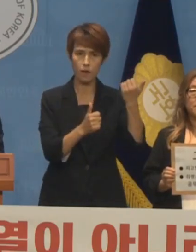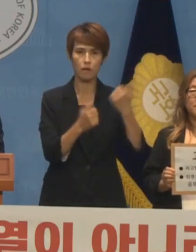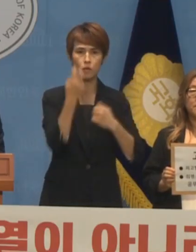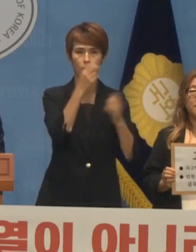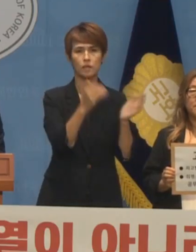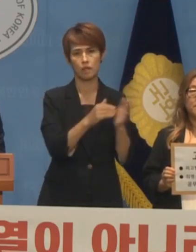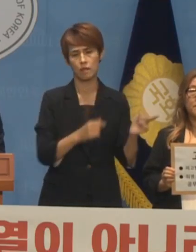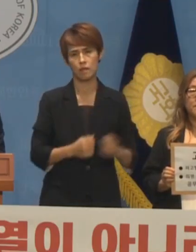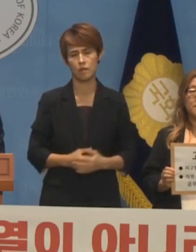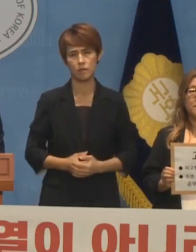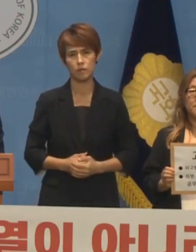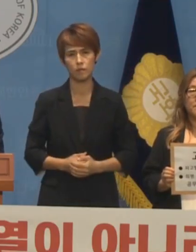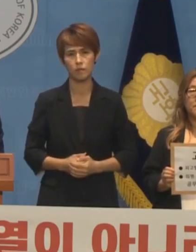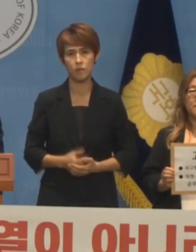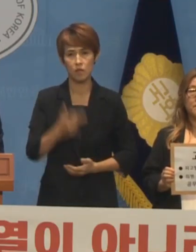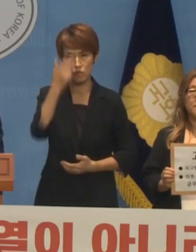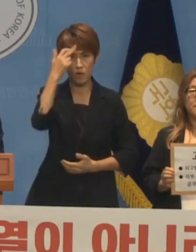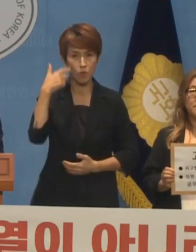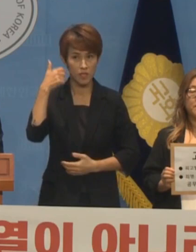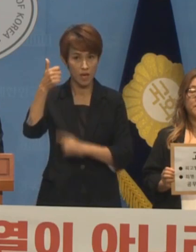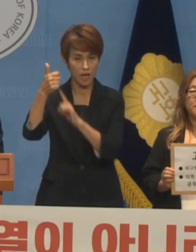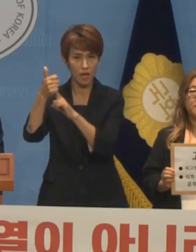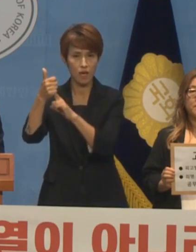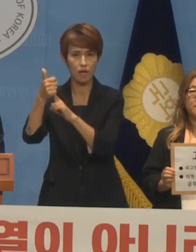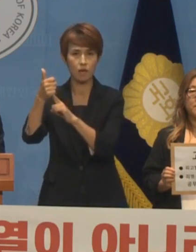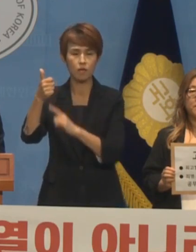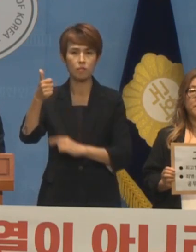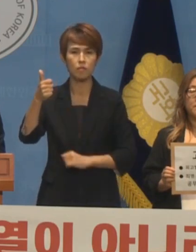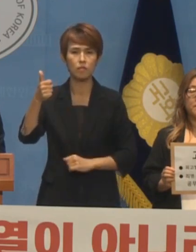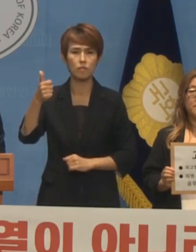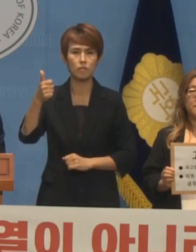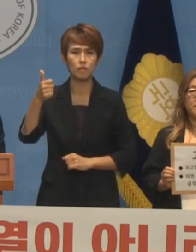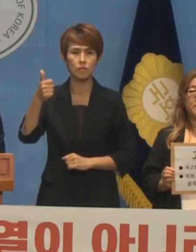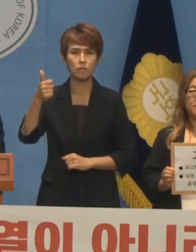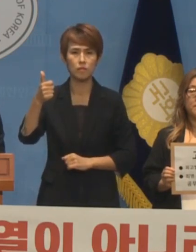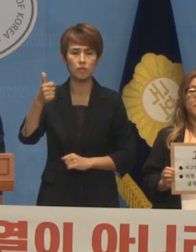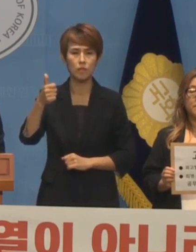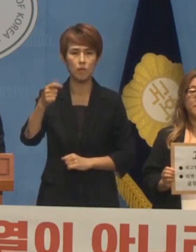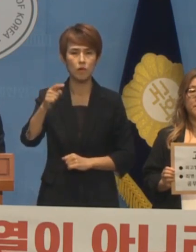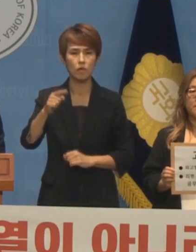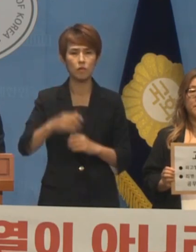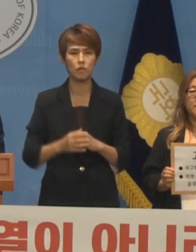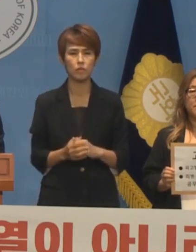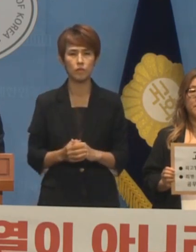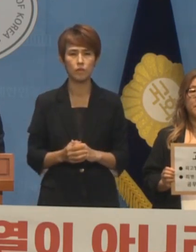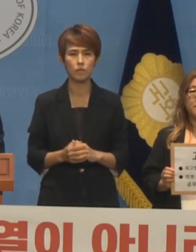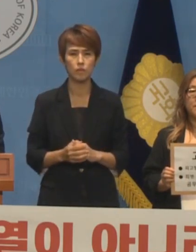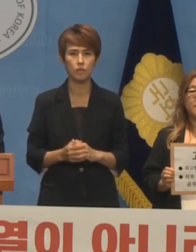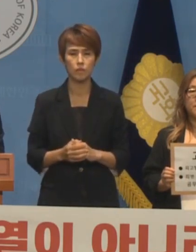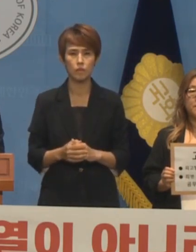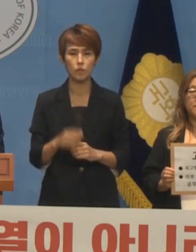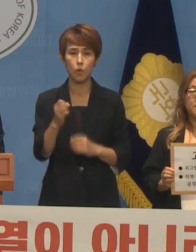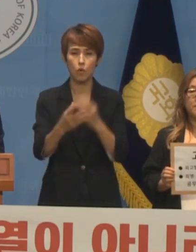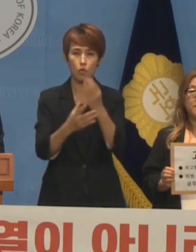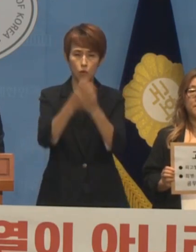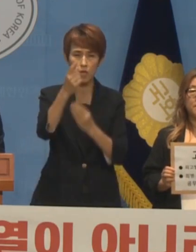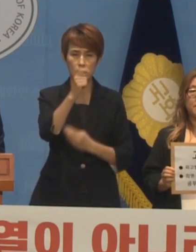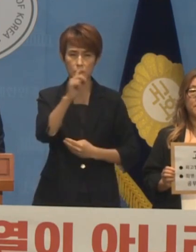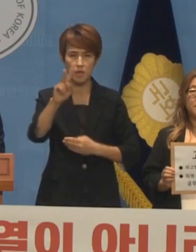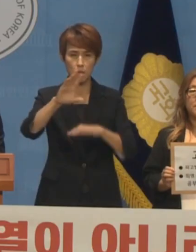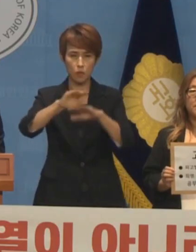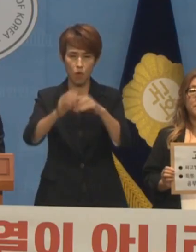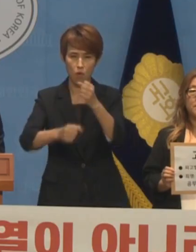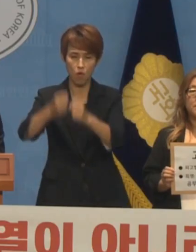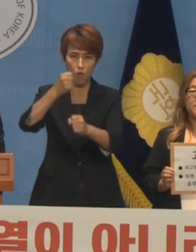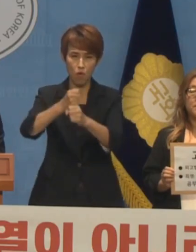받았습니다. 아울러 최재형 목사로부터 김창준 전 미 연방 하원 의원 국립현충원 안장과 통일TV 방송 재개 등의